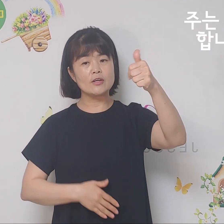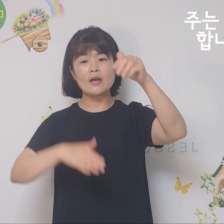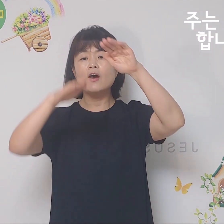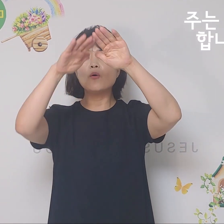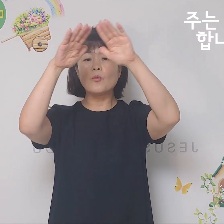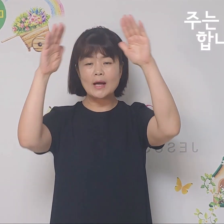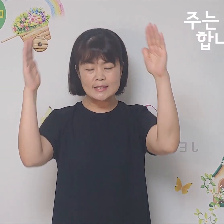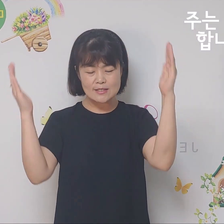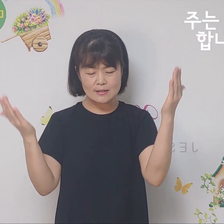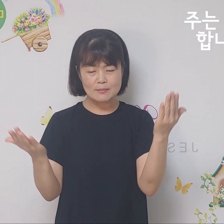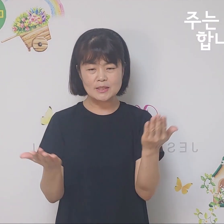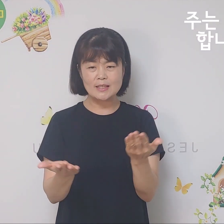해요? 완전합니다.